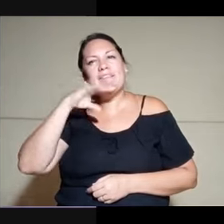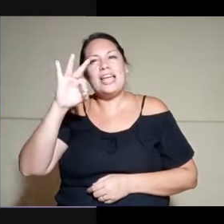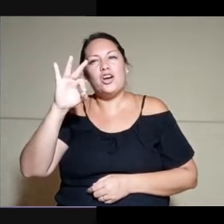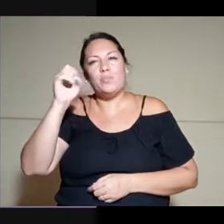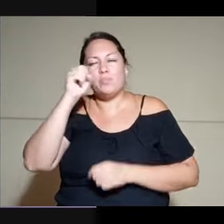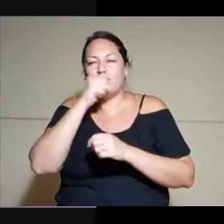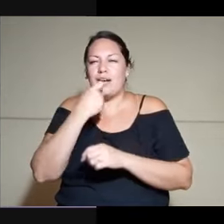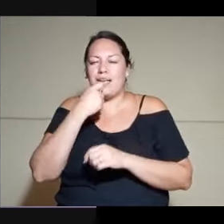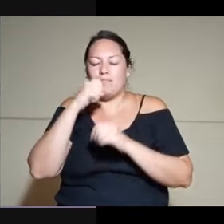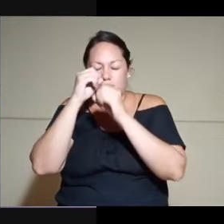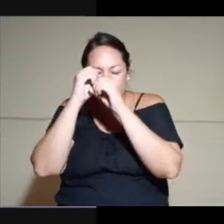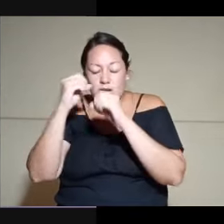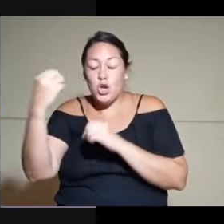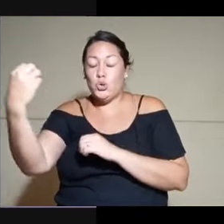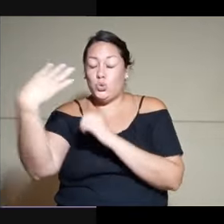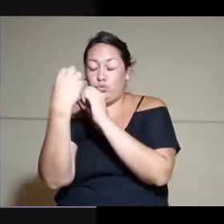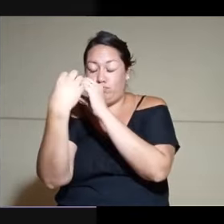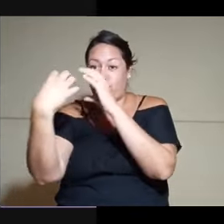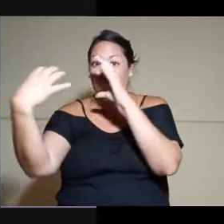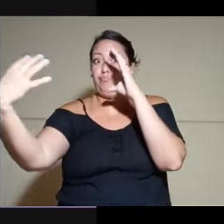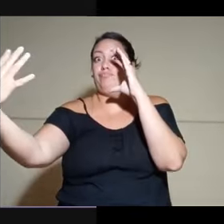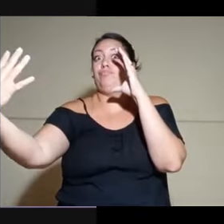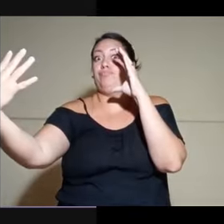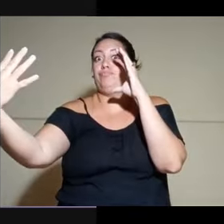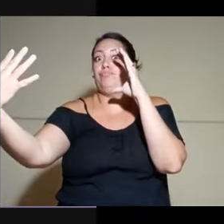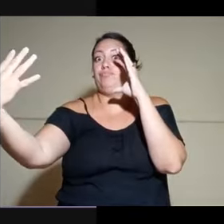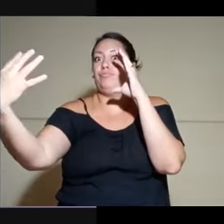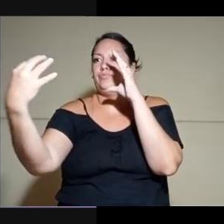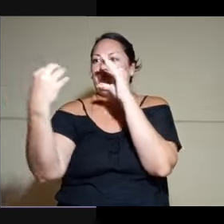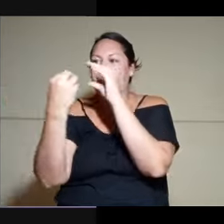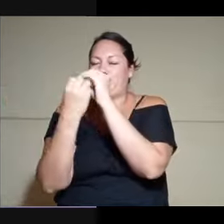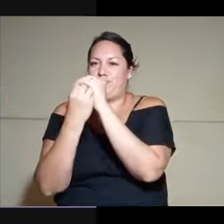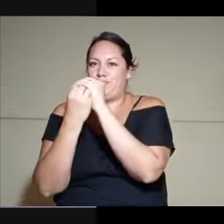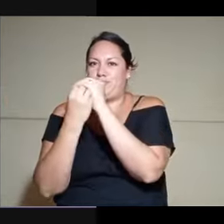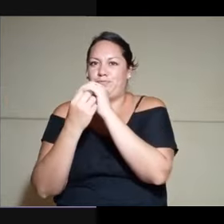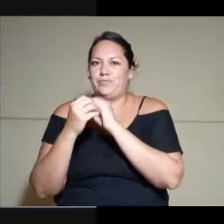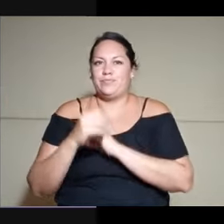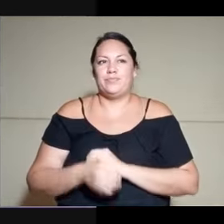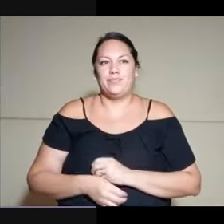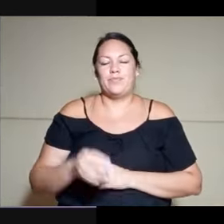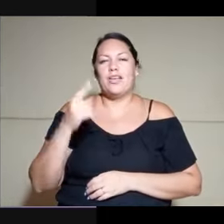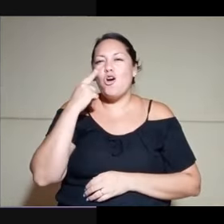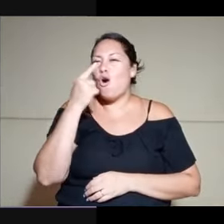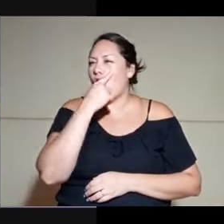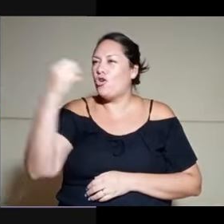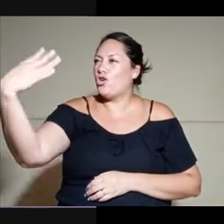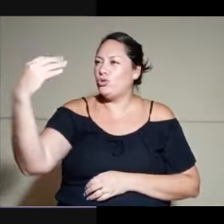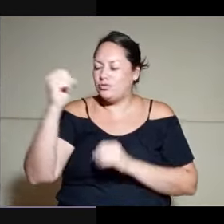¿Vieron el reflejo pupilar, que también se llama reflejo fotomotor? Que es como la lente de una cámara. Cuando entra más